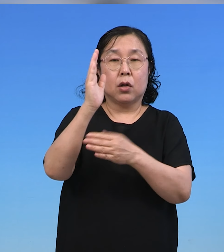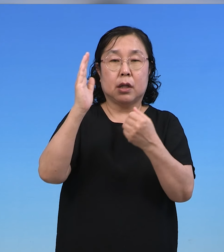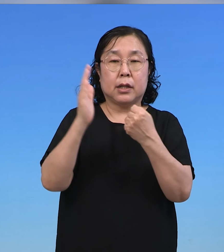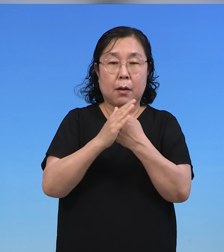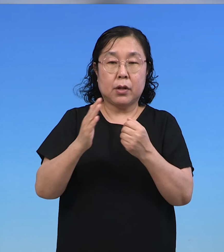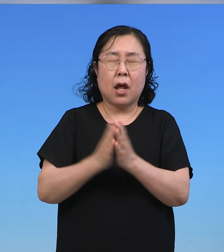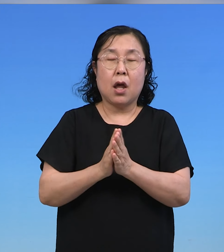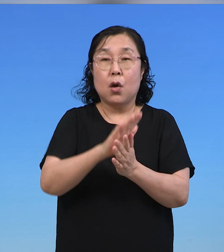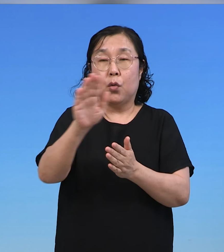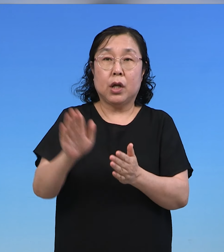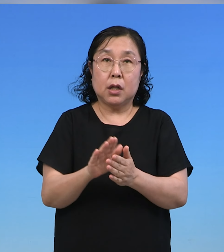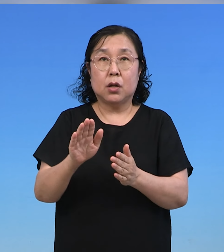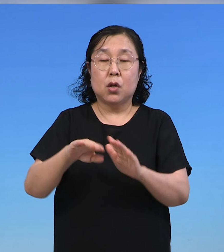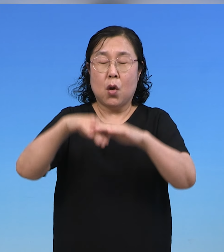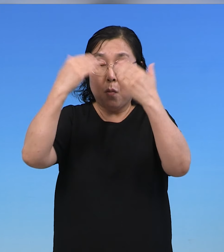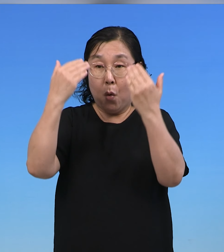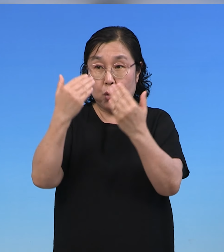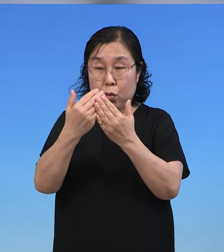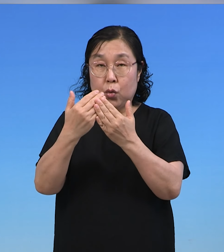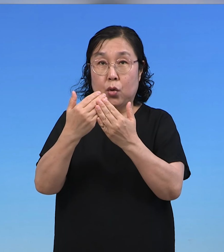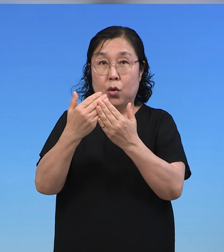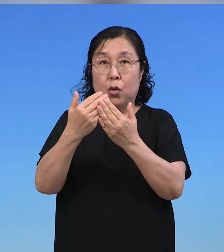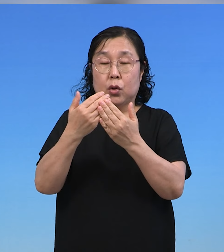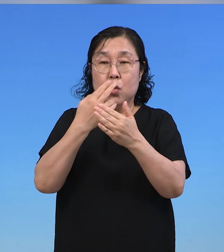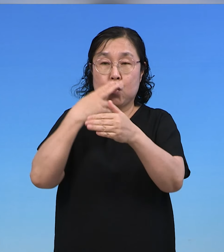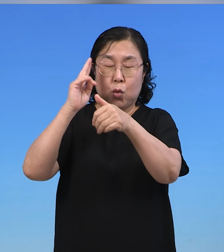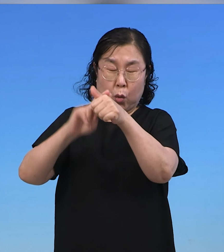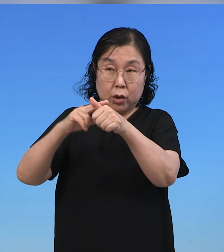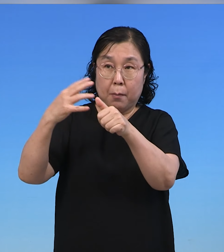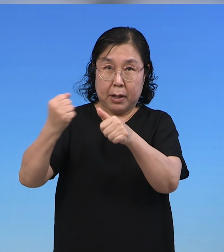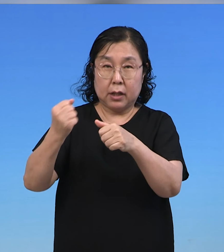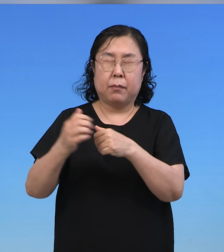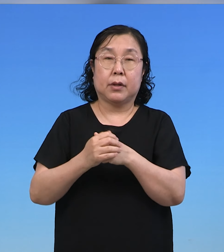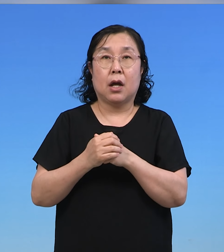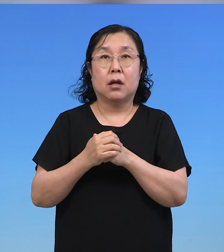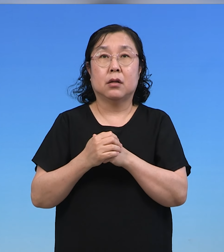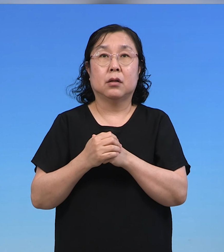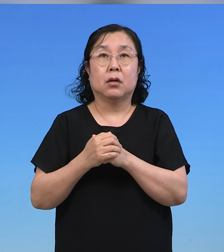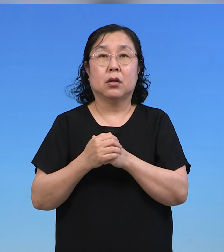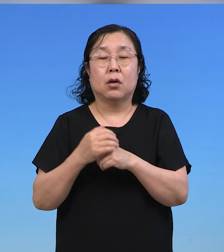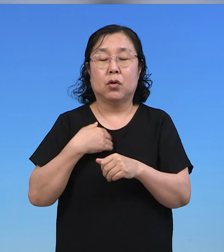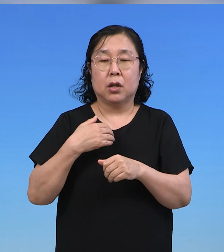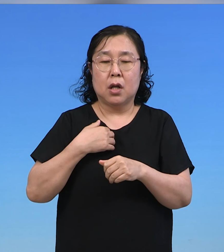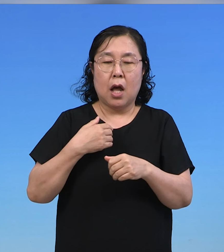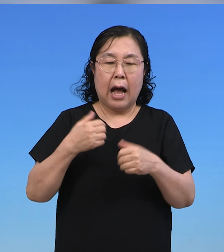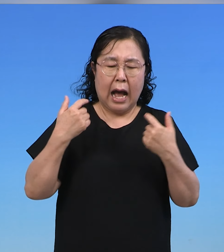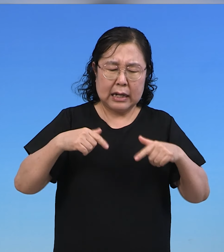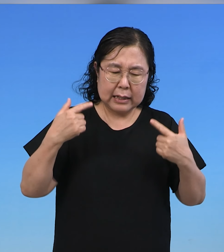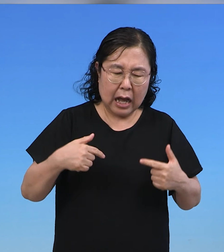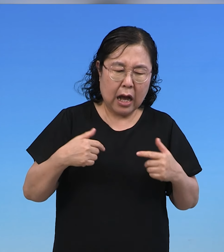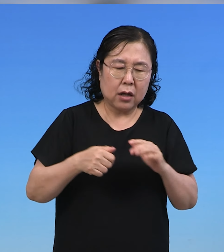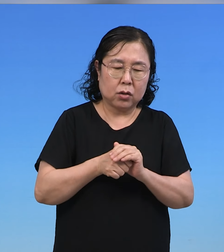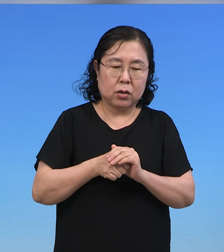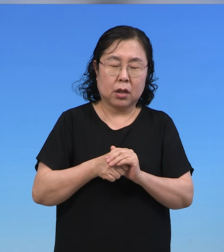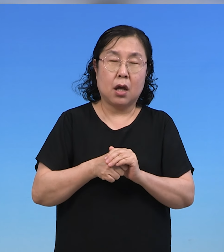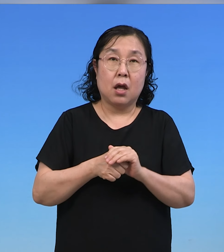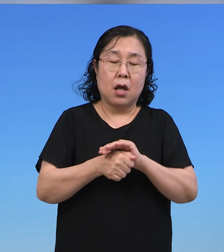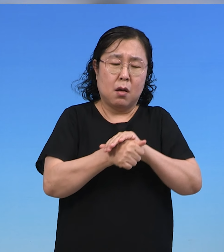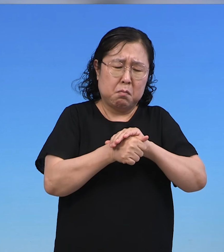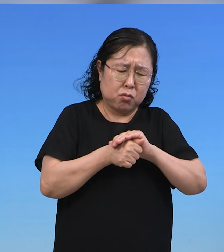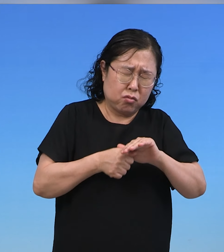예수 믿는데 우리는 뭐 걸핏하면 의기소침해지고 막 걸핏하면 위축이 돼가지고 주저앉기 쉬운데, 도대체